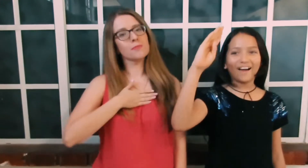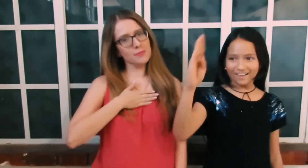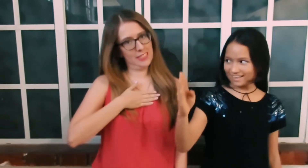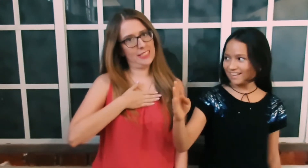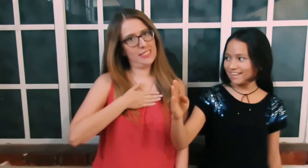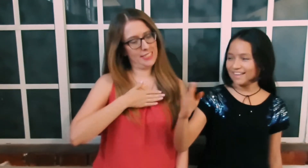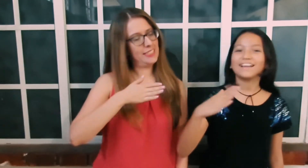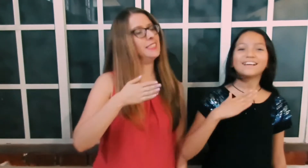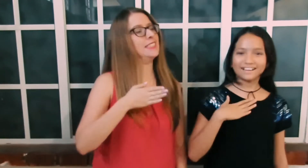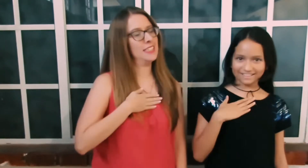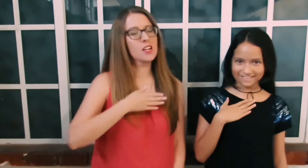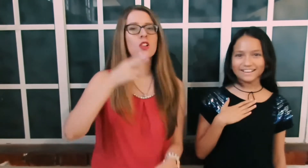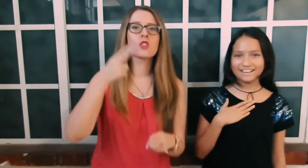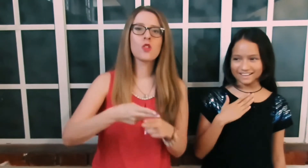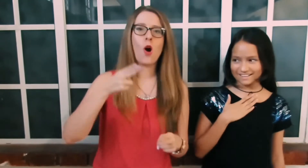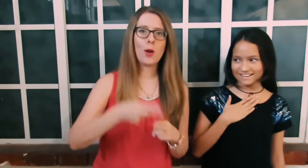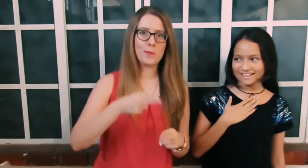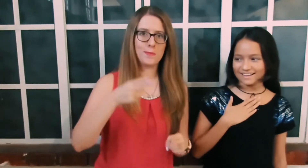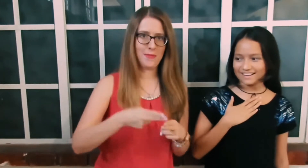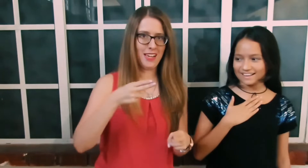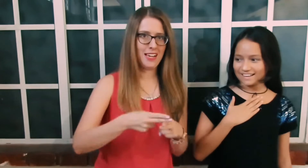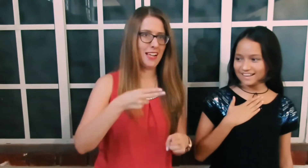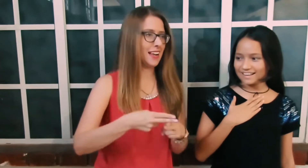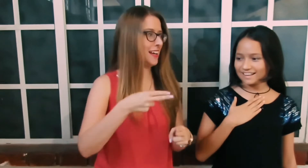Hola, mi nombre